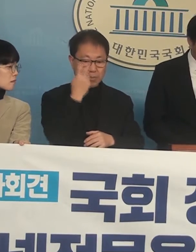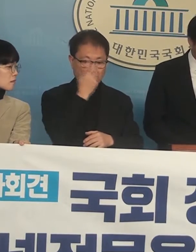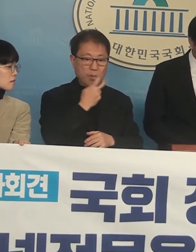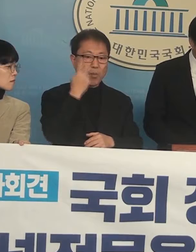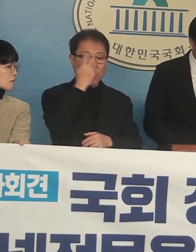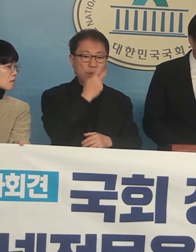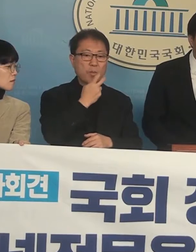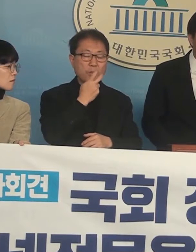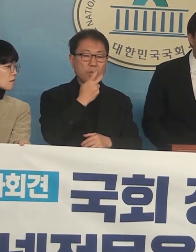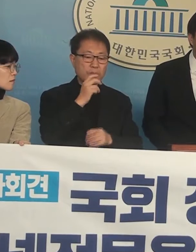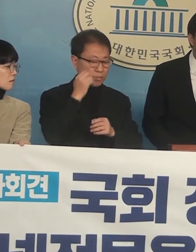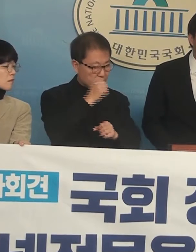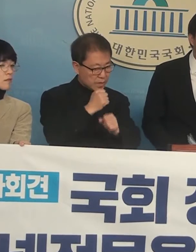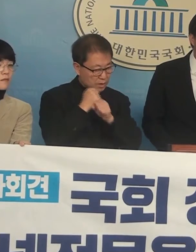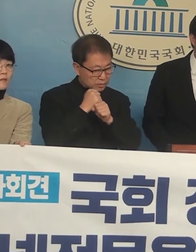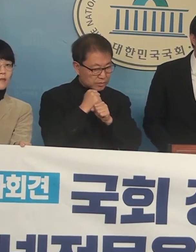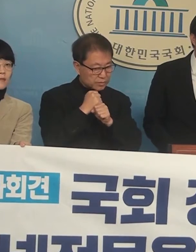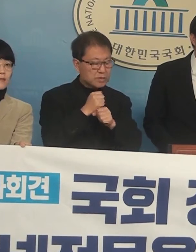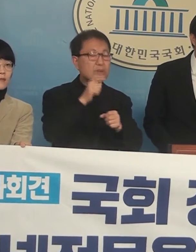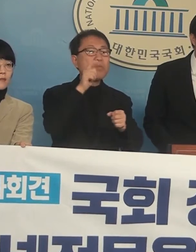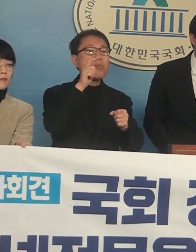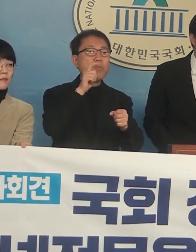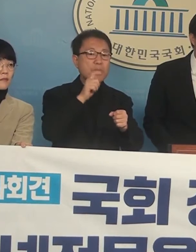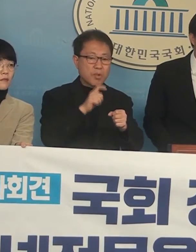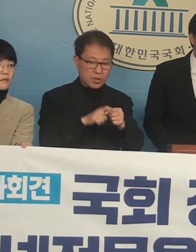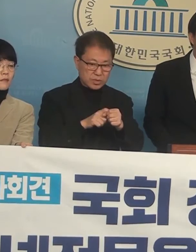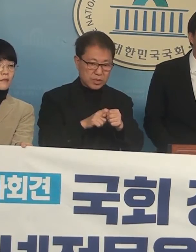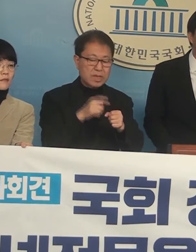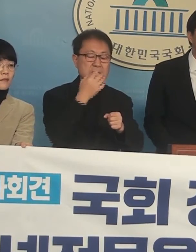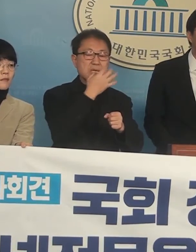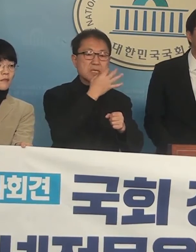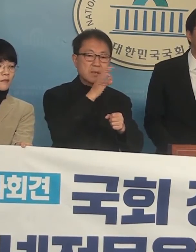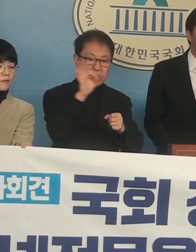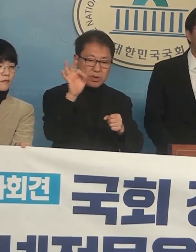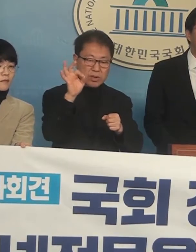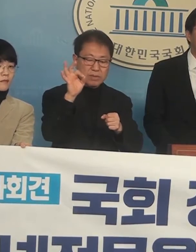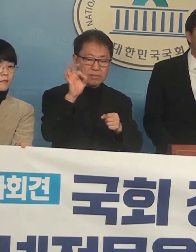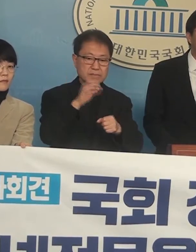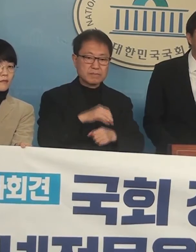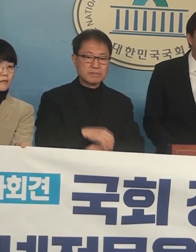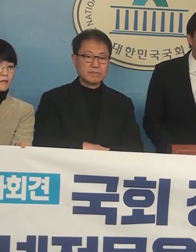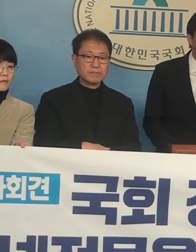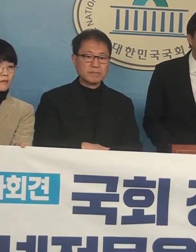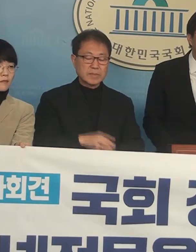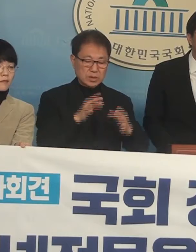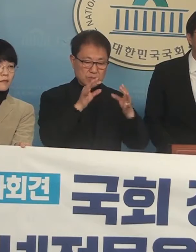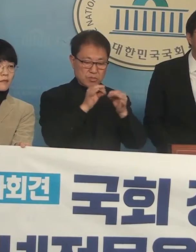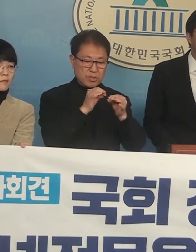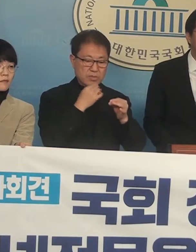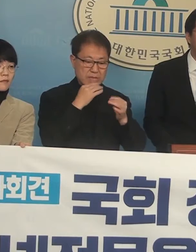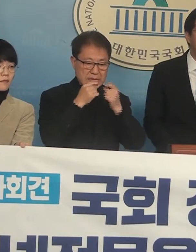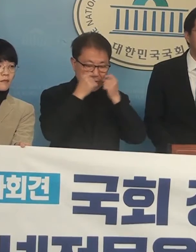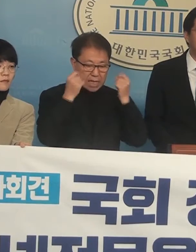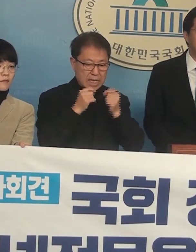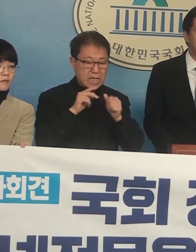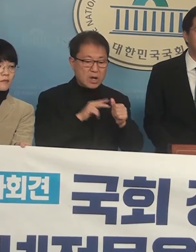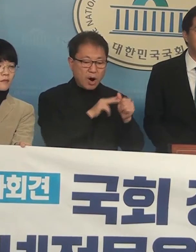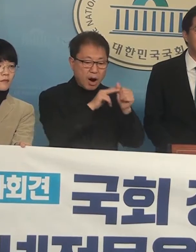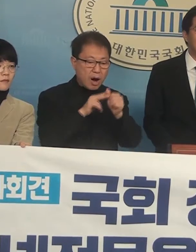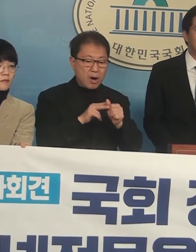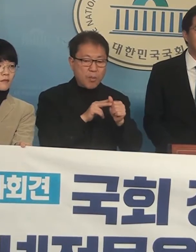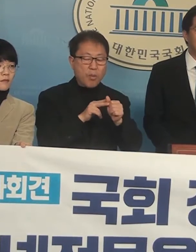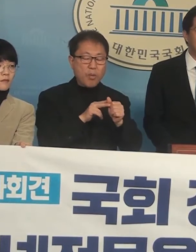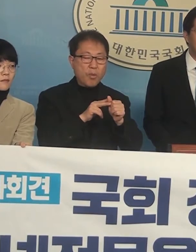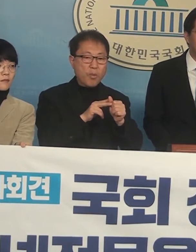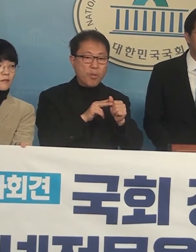그 다음에 연구의 상업적 목적을 모두 인정함으로써 노골적으로 동의 없이 개인정보를 가명